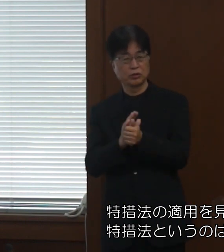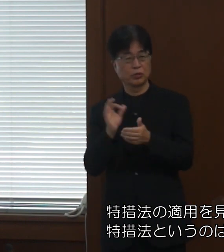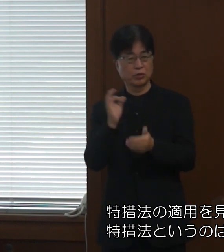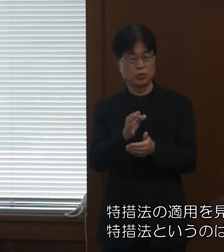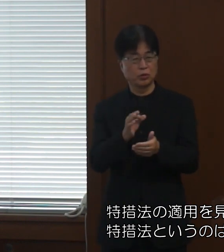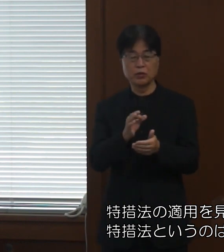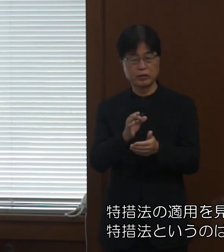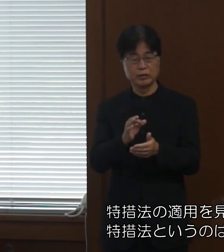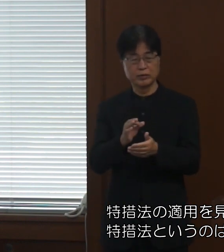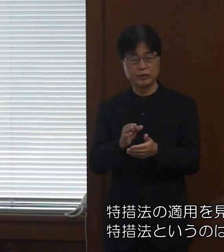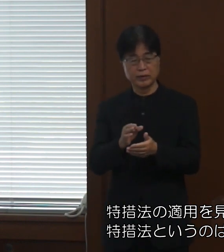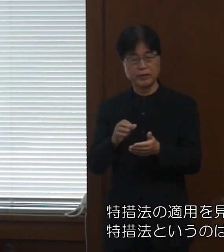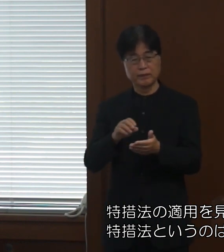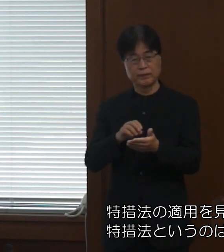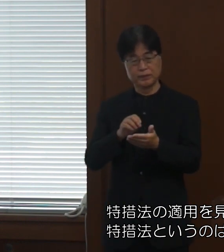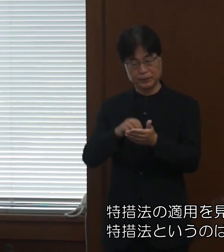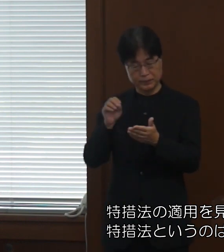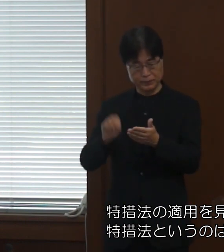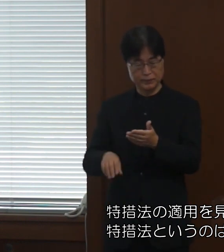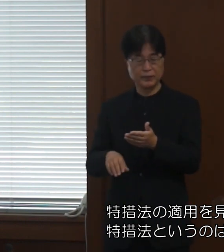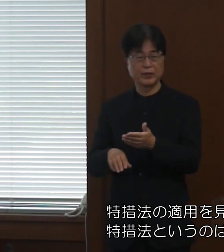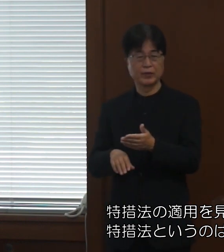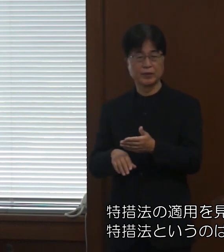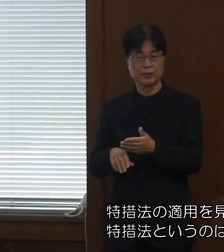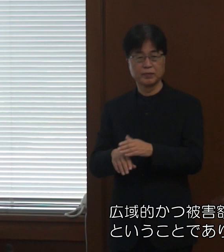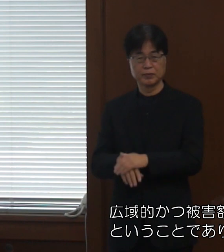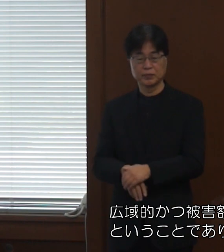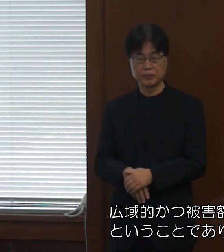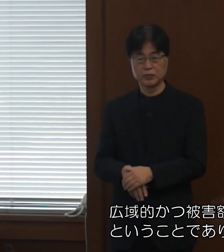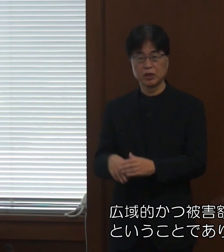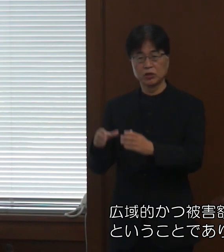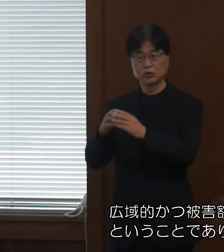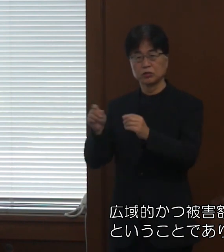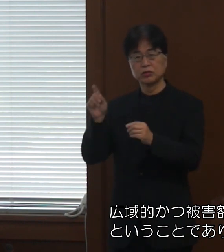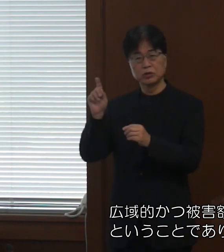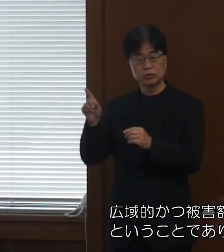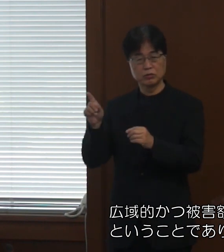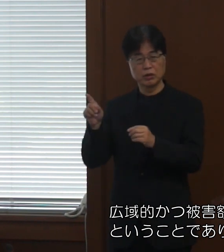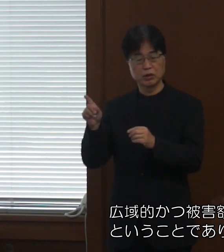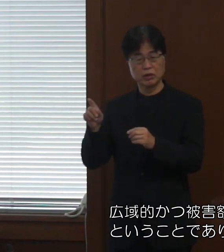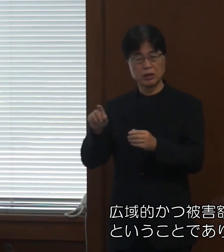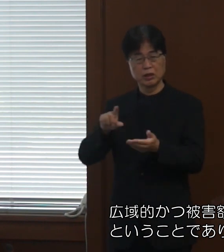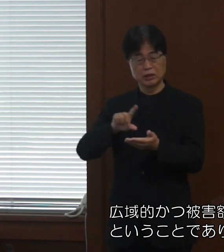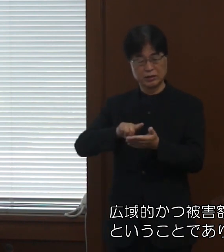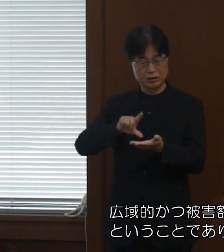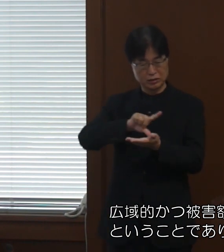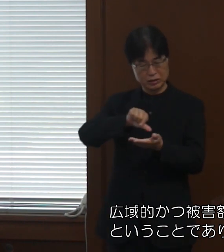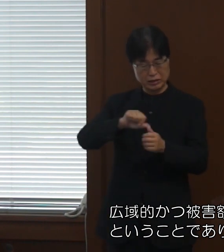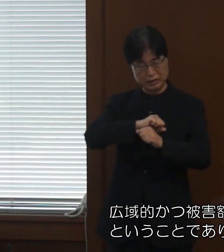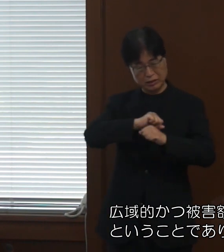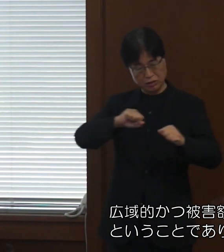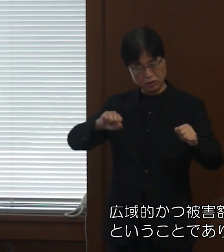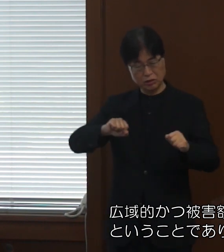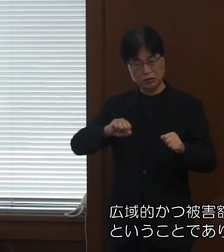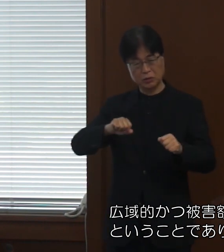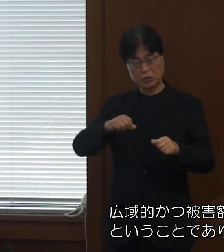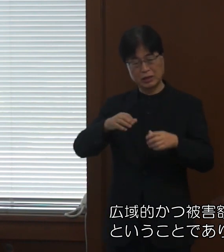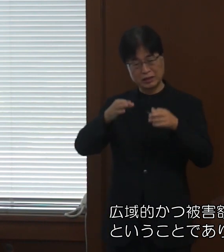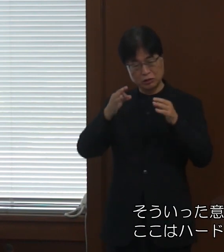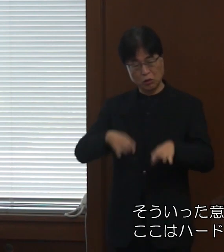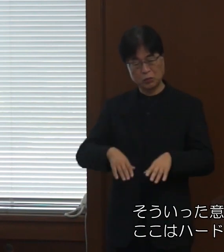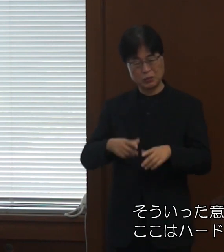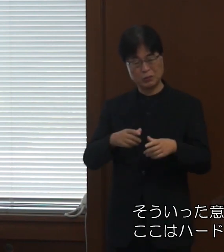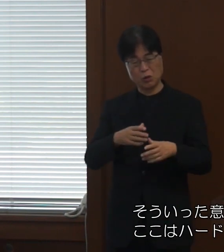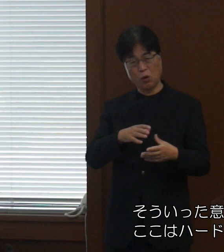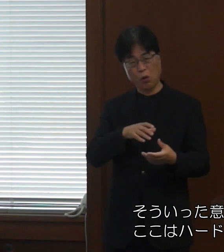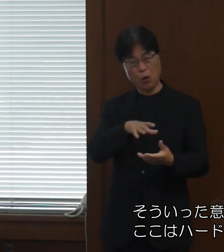特措法務的によっていうのは国は広域的かつ被害額が甚大なものという条件ということであります